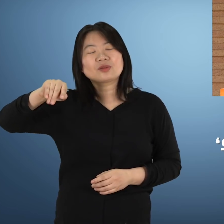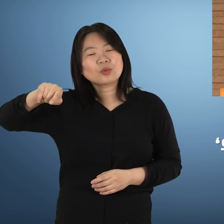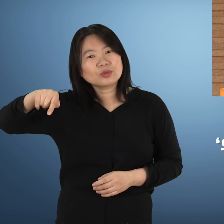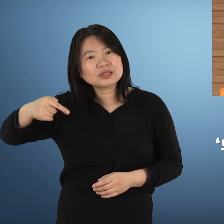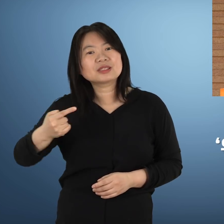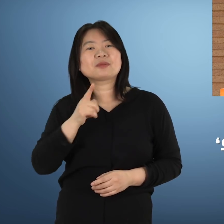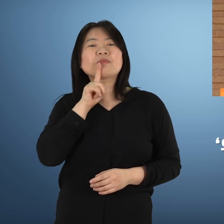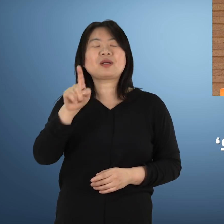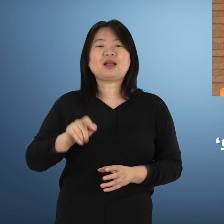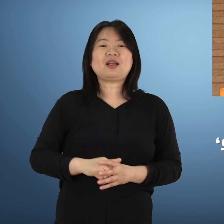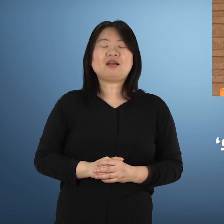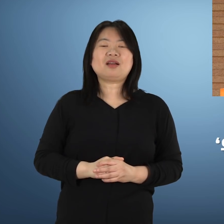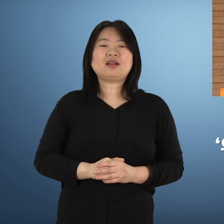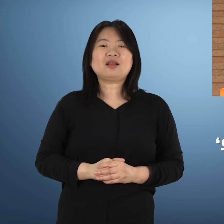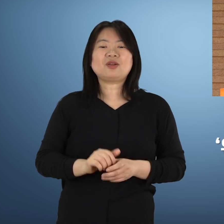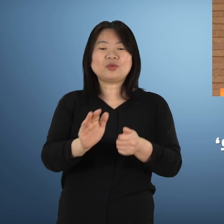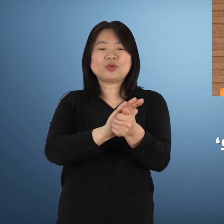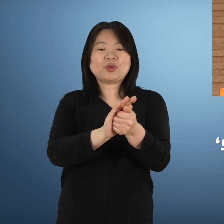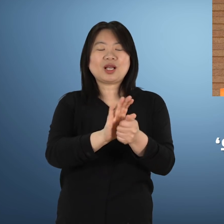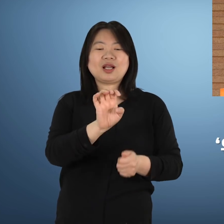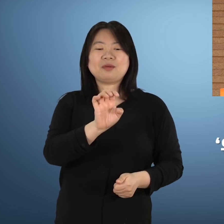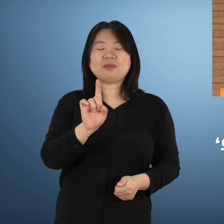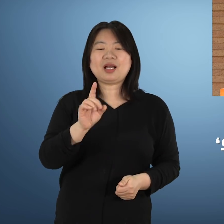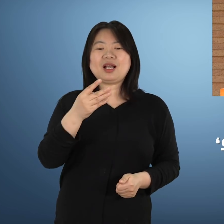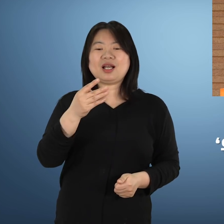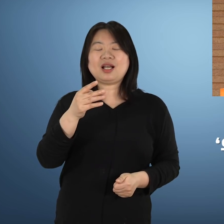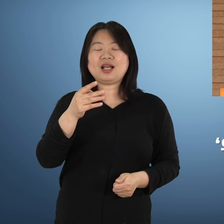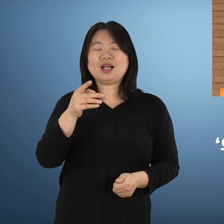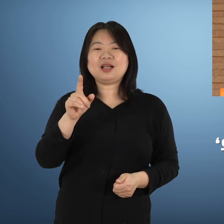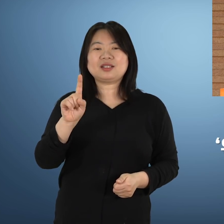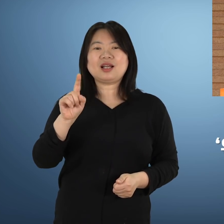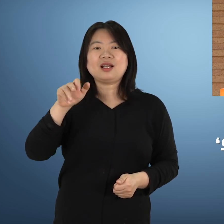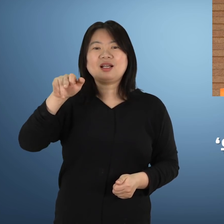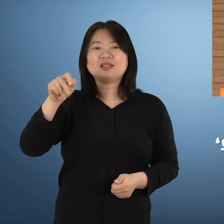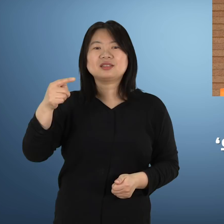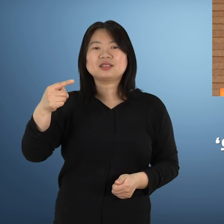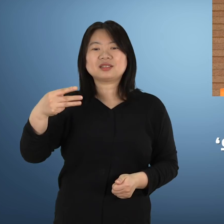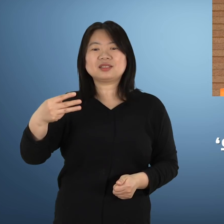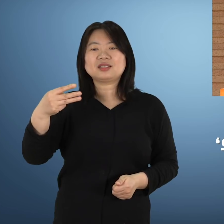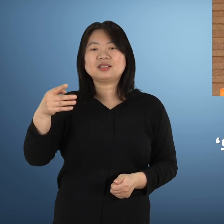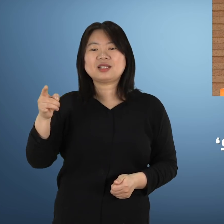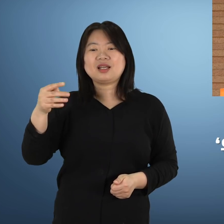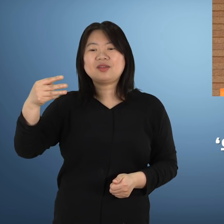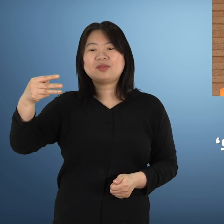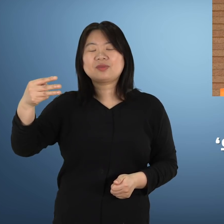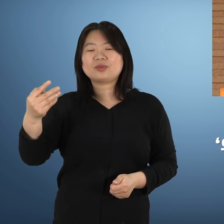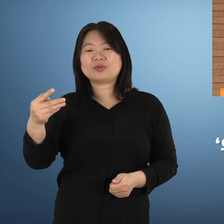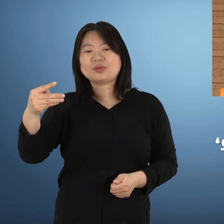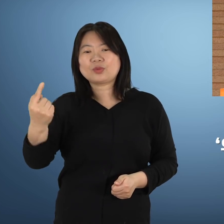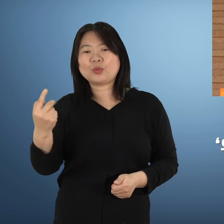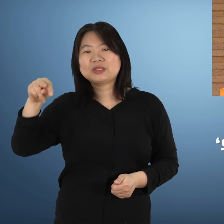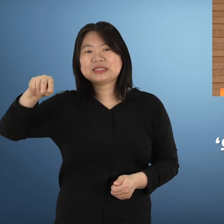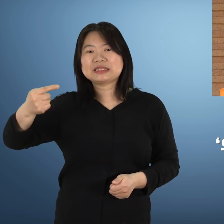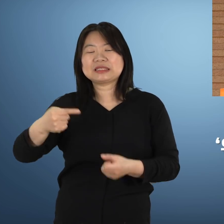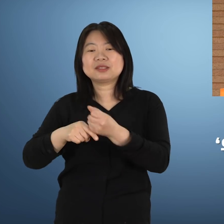말이 파라클레토스, 이 단어를 써요. 늘 나와 함께